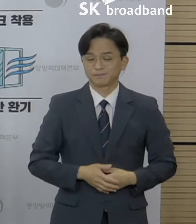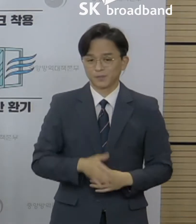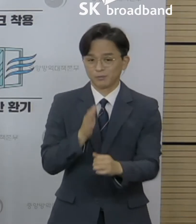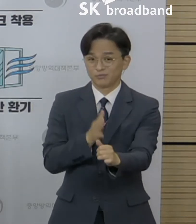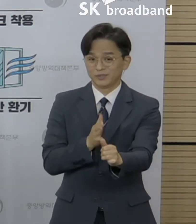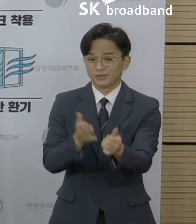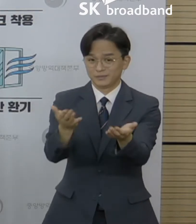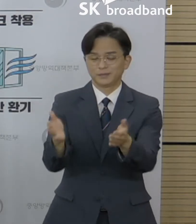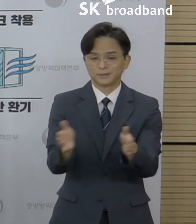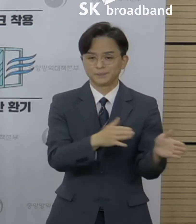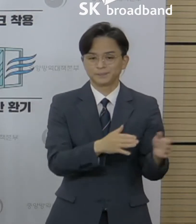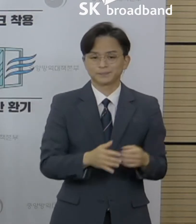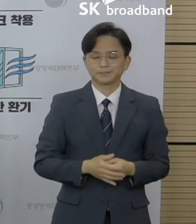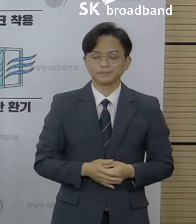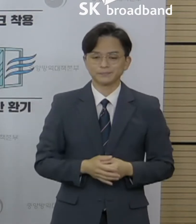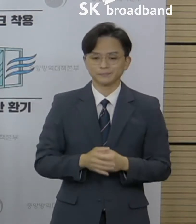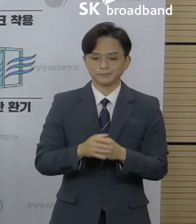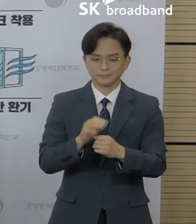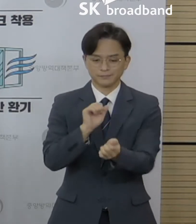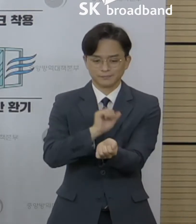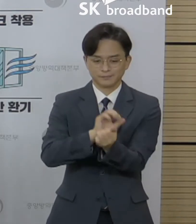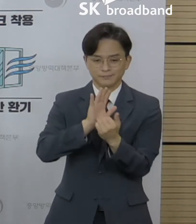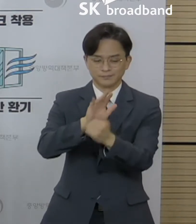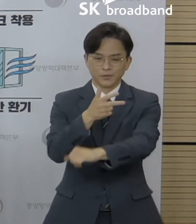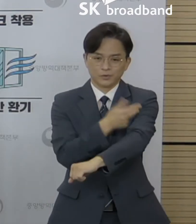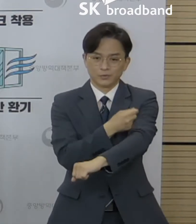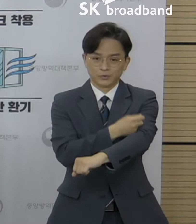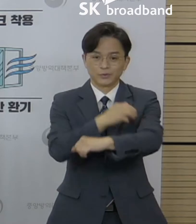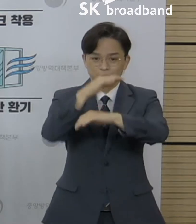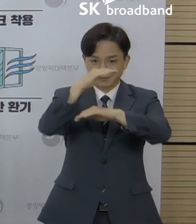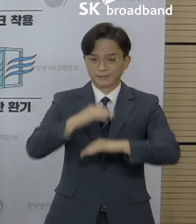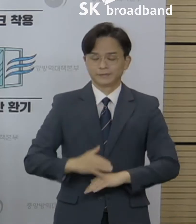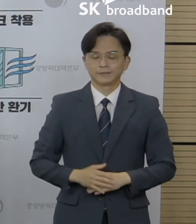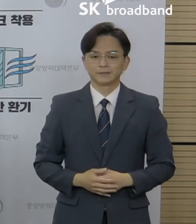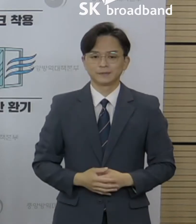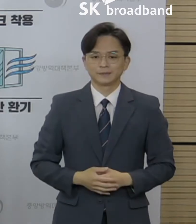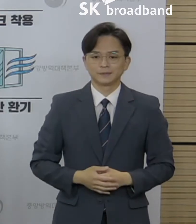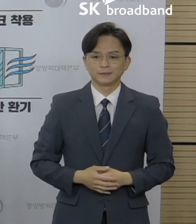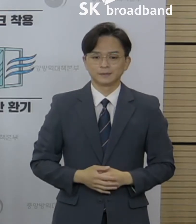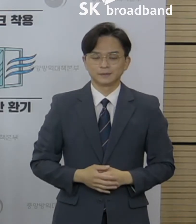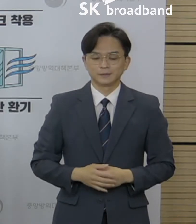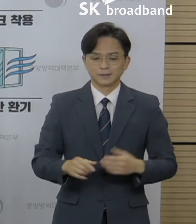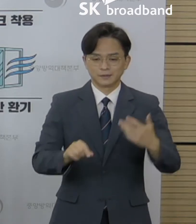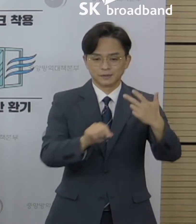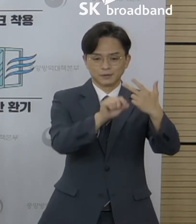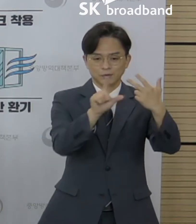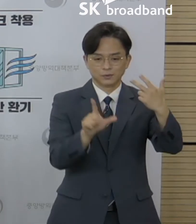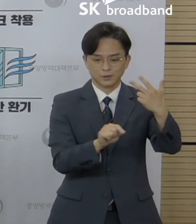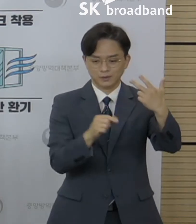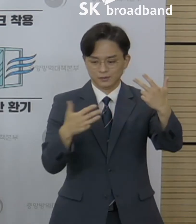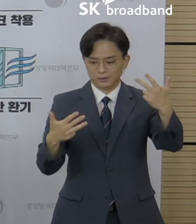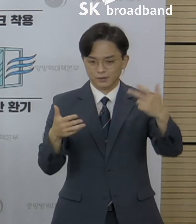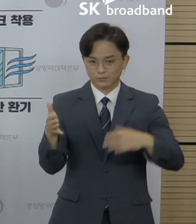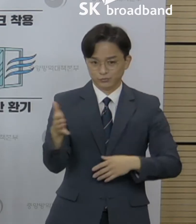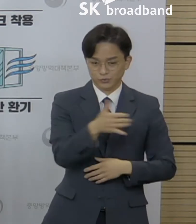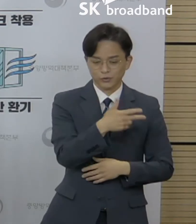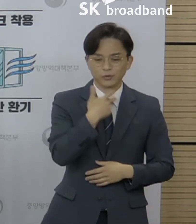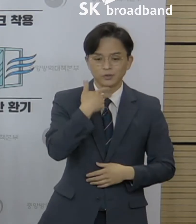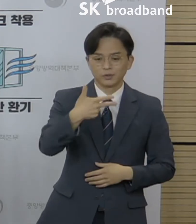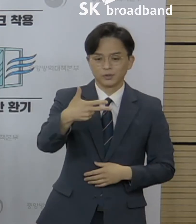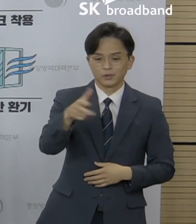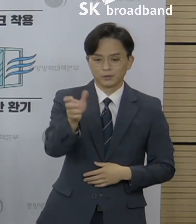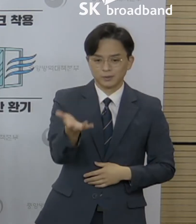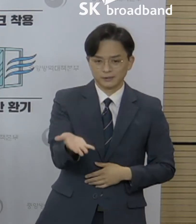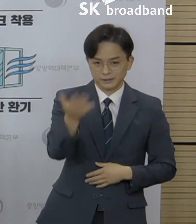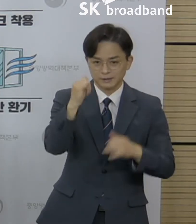다음으로 예방접종 관련된 사항을 안내해 드리겠습니다. 오는 7월 8일부터 75세 이상 어르신